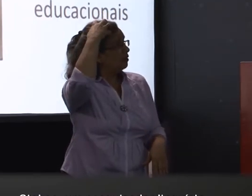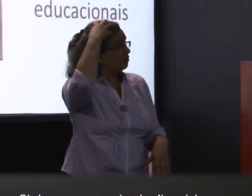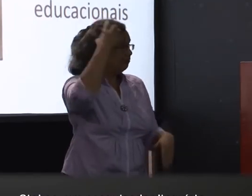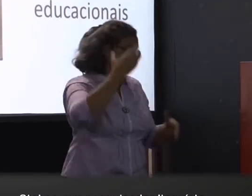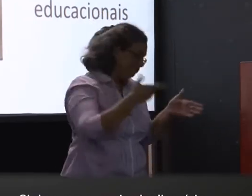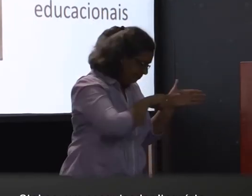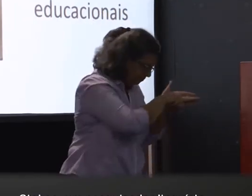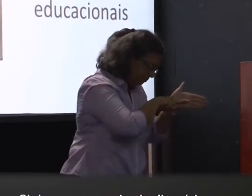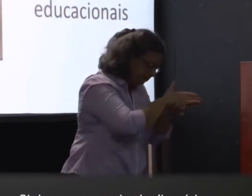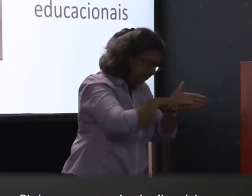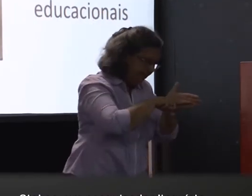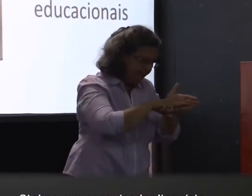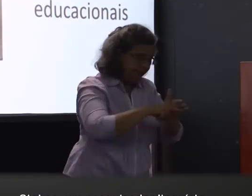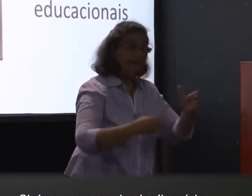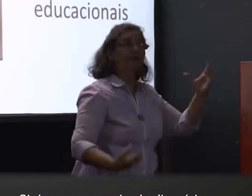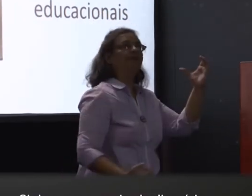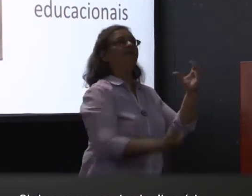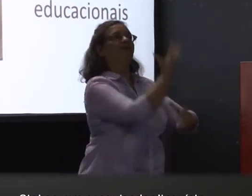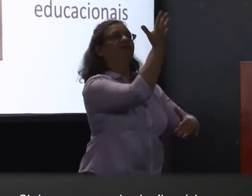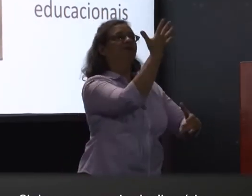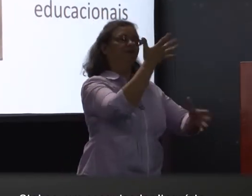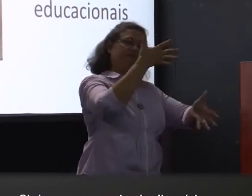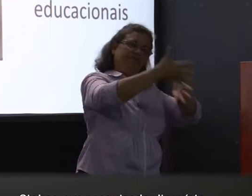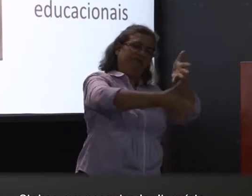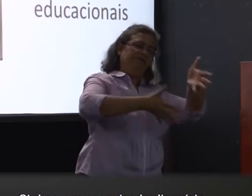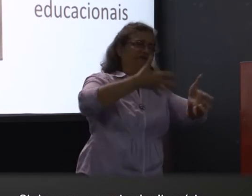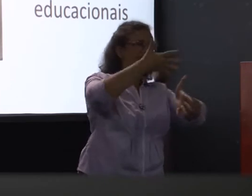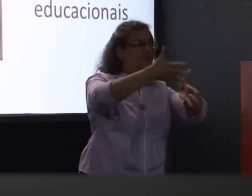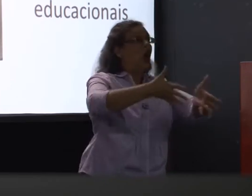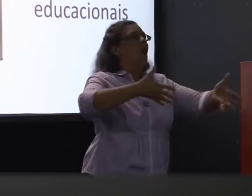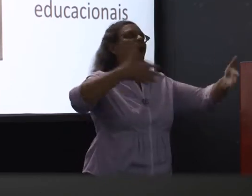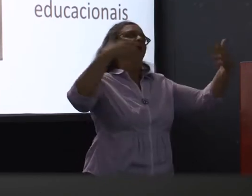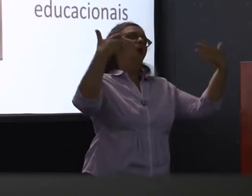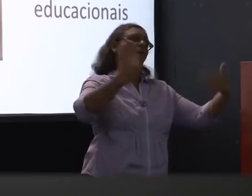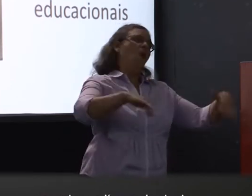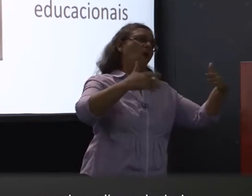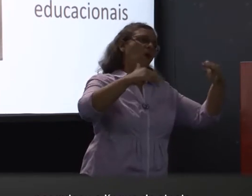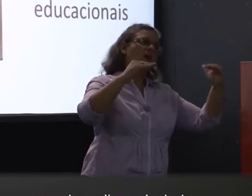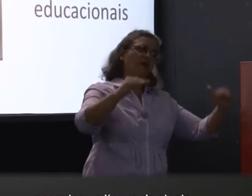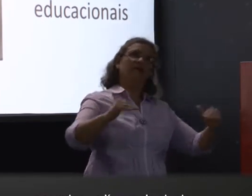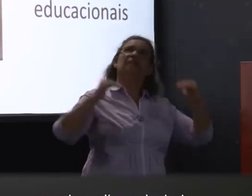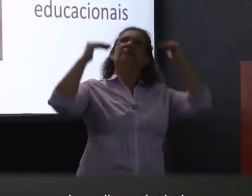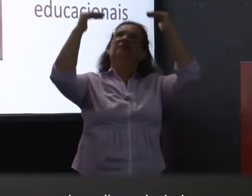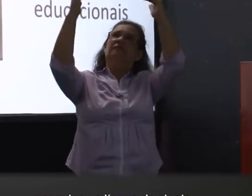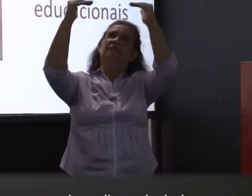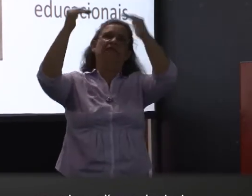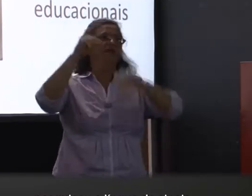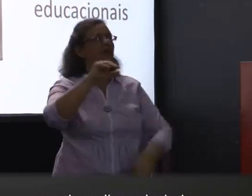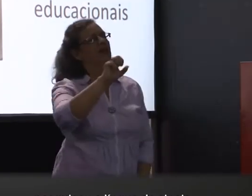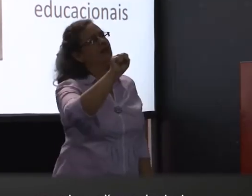Bom, Stokes, um pesquisador linguista, ele pesquisou a língua de sinais